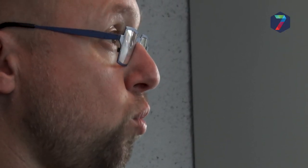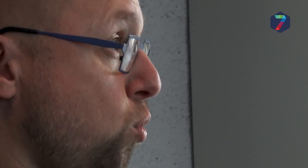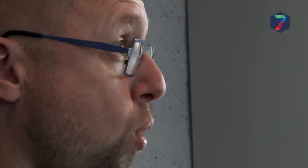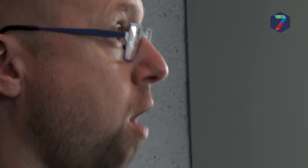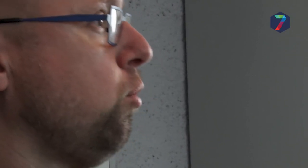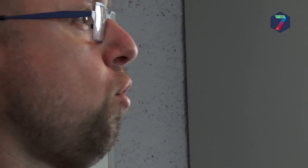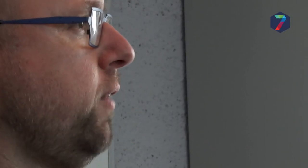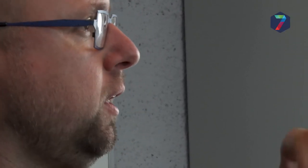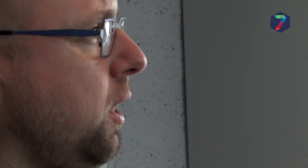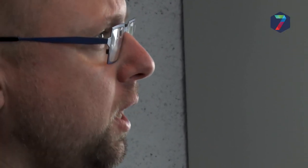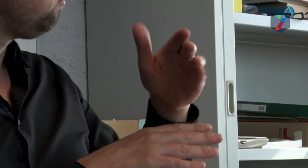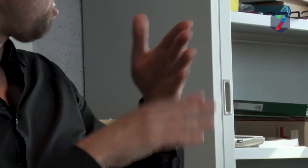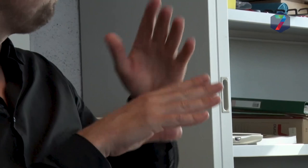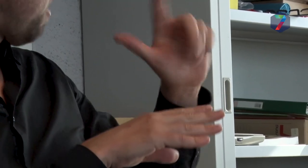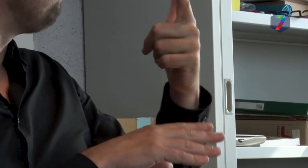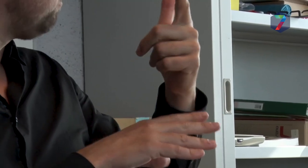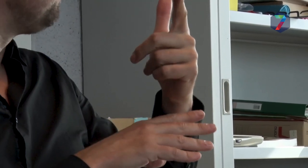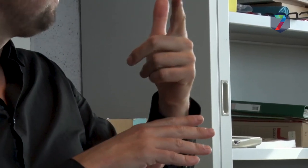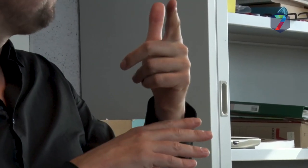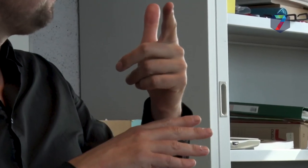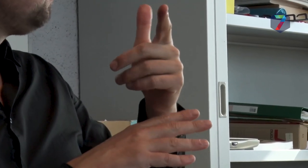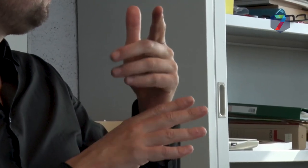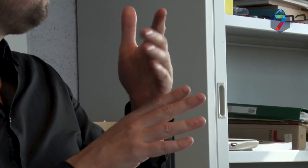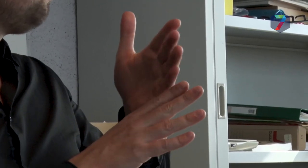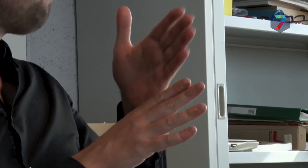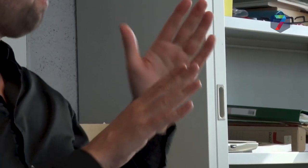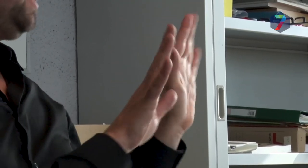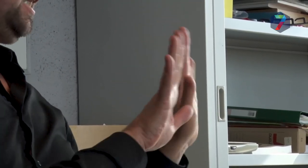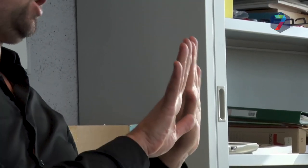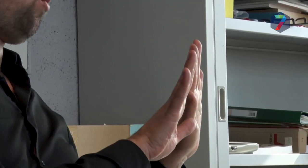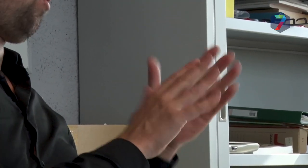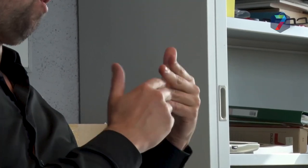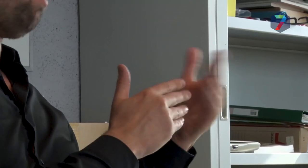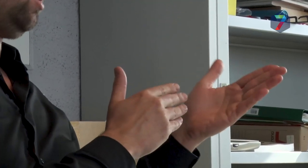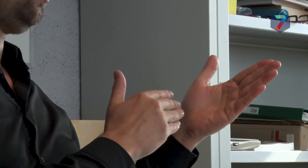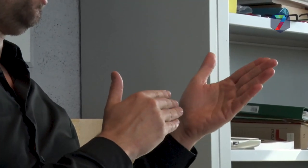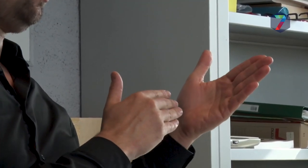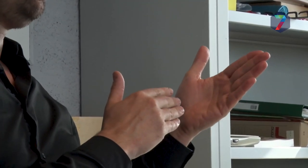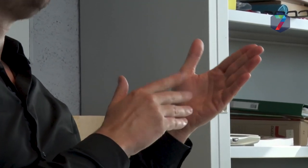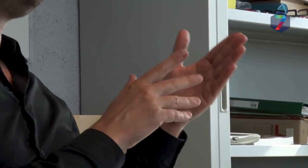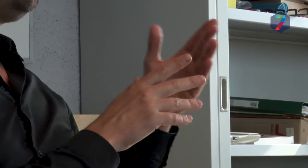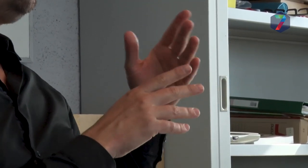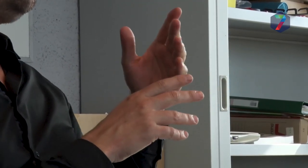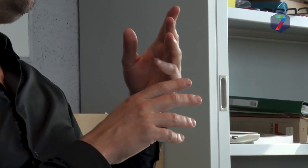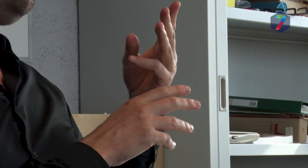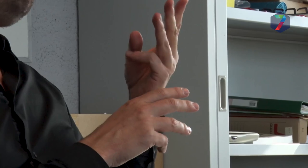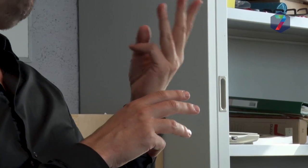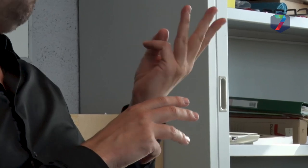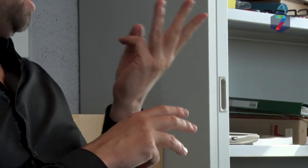verpleegkunde of logopedie. Als die studenten gebarentaal in een pakket krijgen, zodat er ook in de zorgsector,